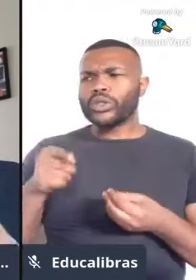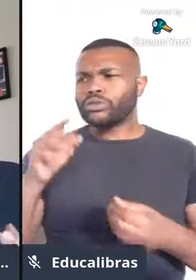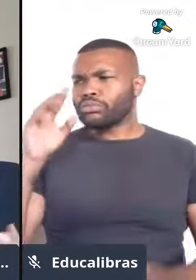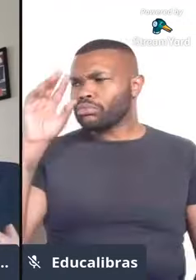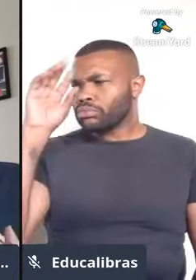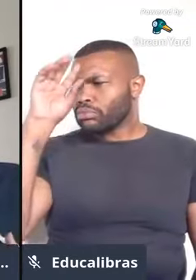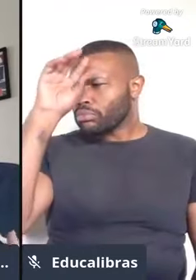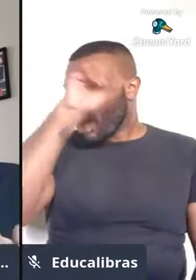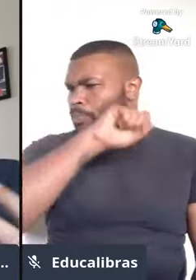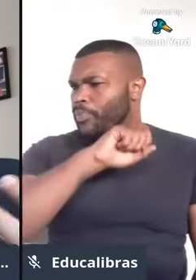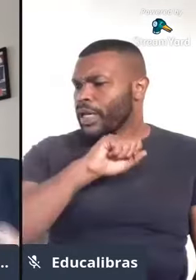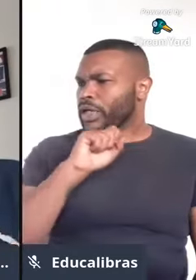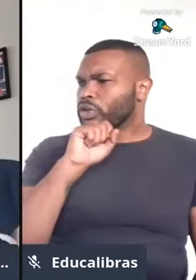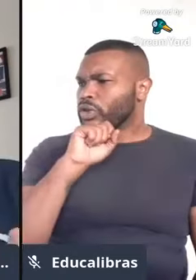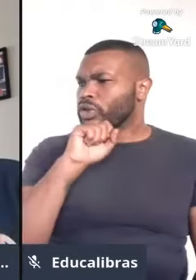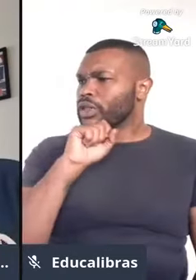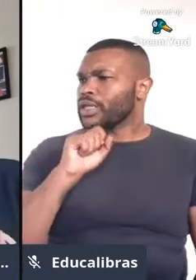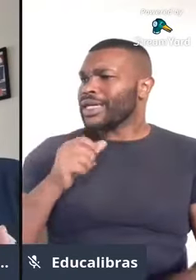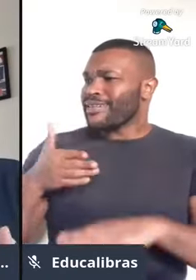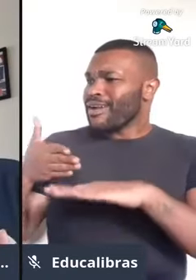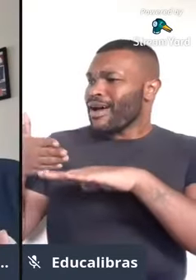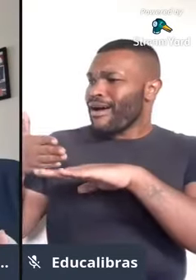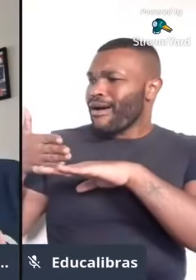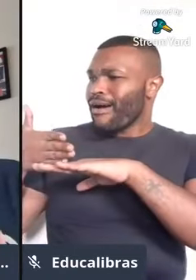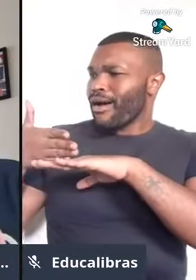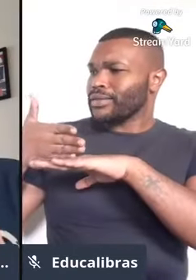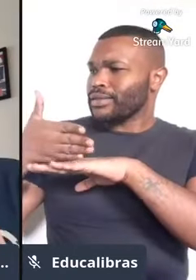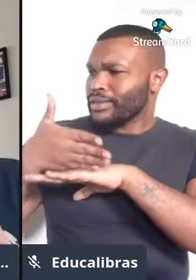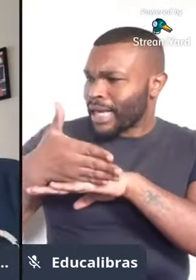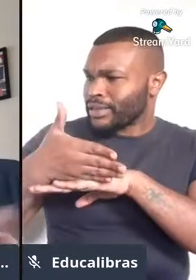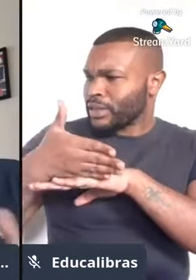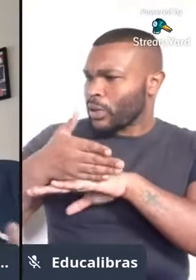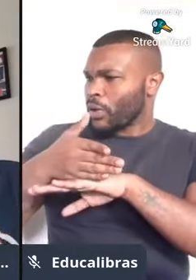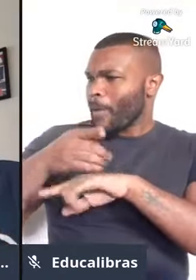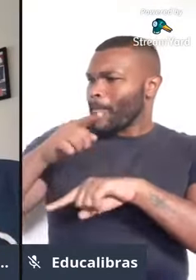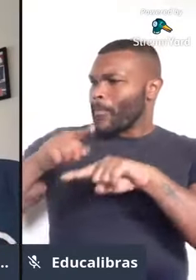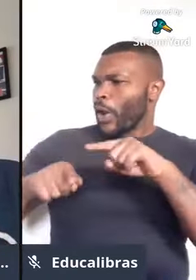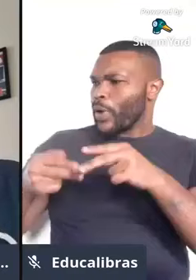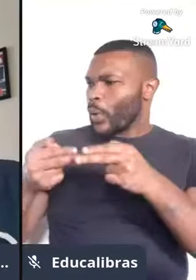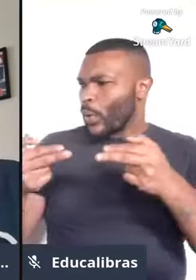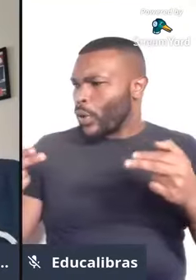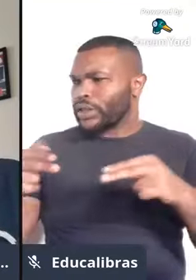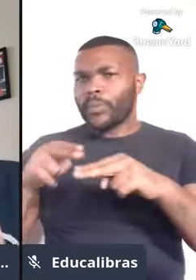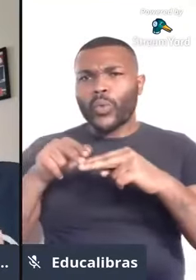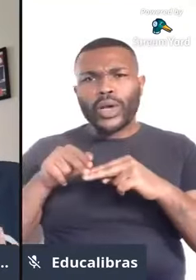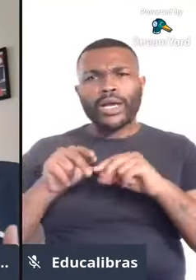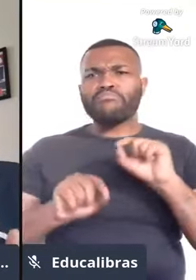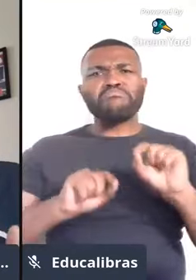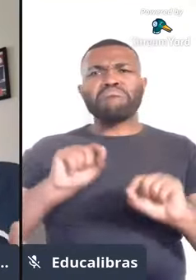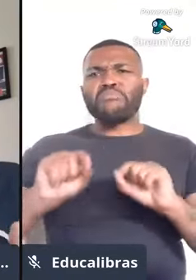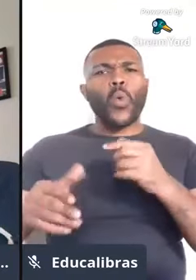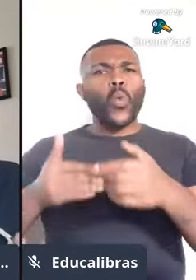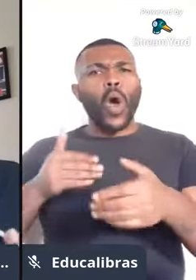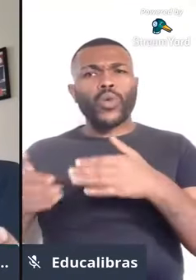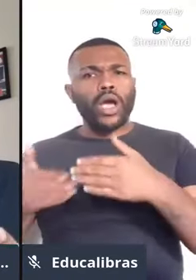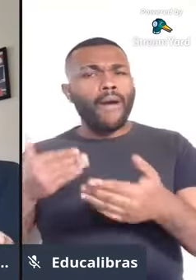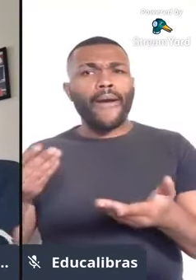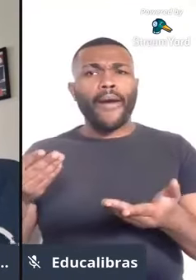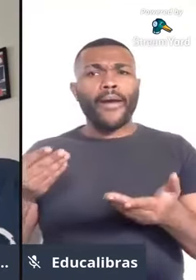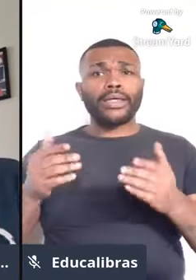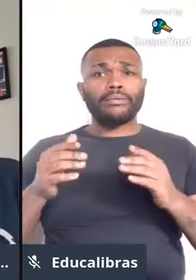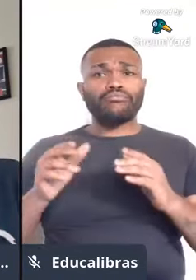que a falta de acesso às coisas, por qualquer motivo, te impede uma cidadania